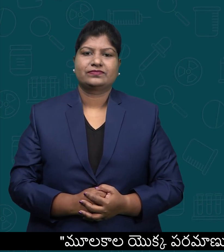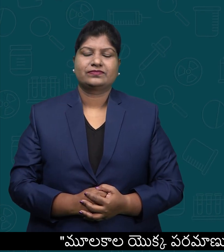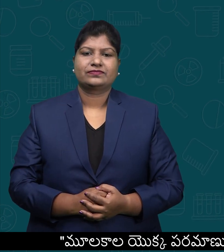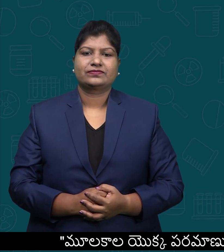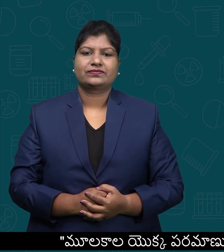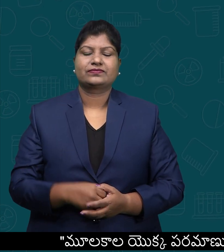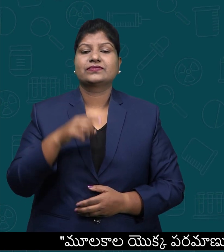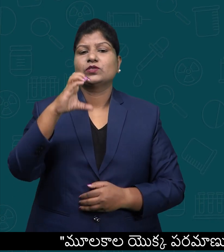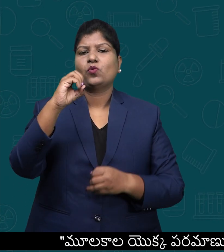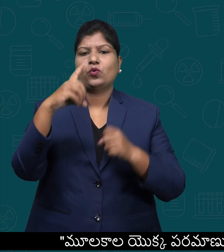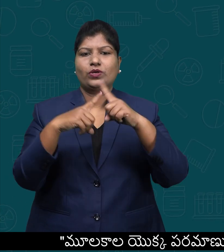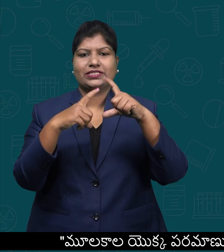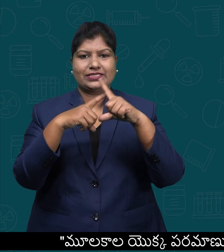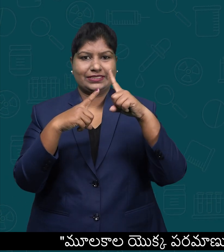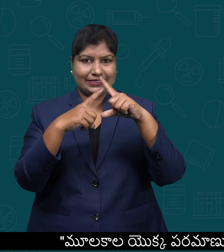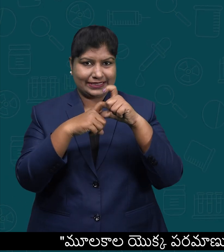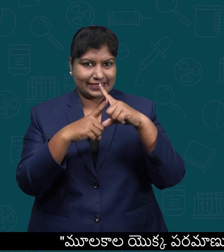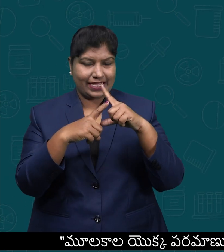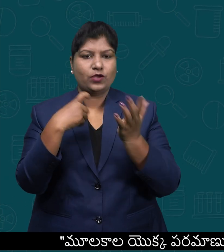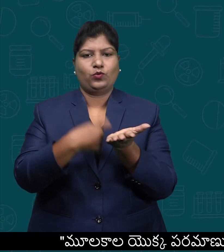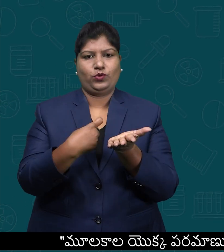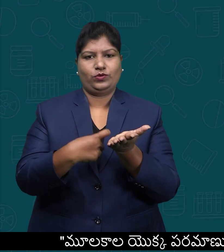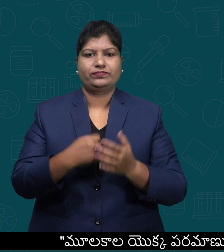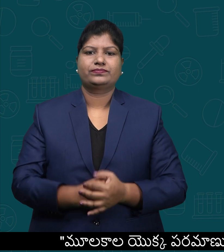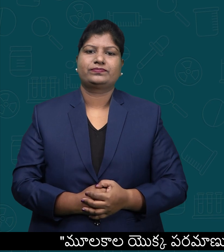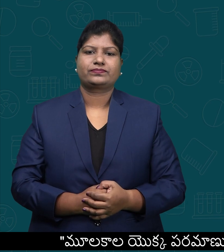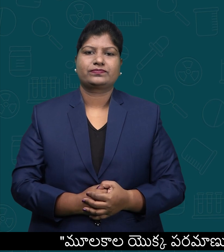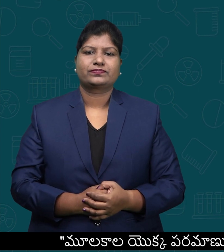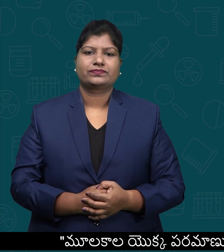మూలకాల యొక్క పరమాణువులు రసాయన మార్పులకు గురవుతాయి.